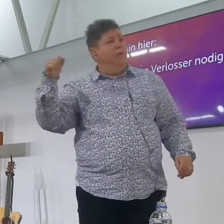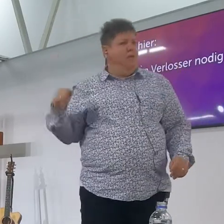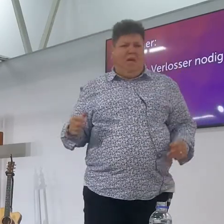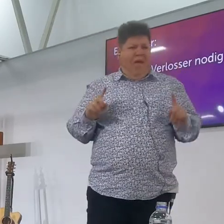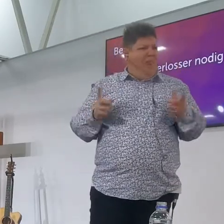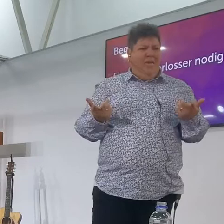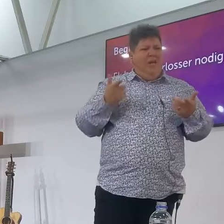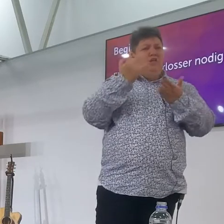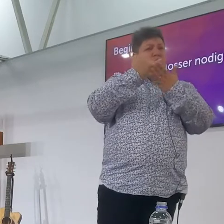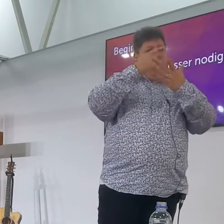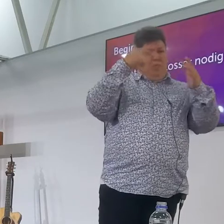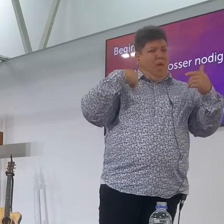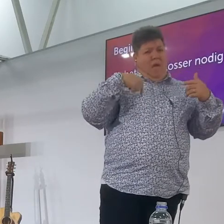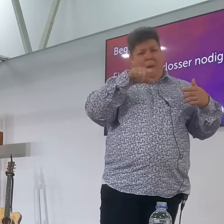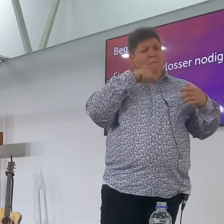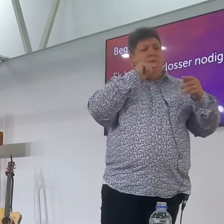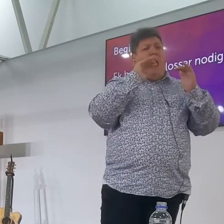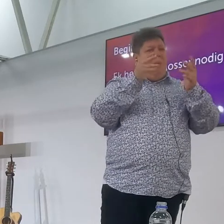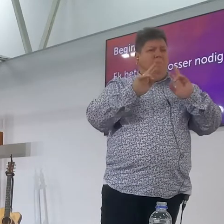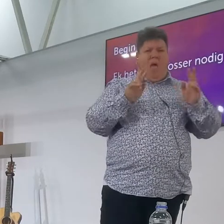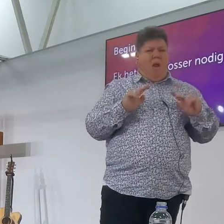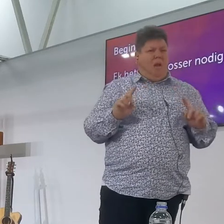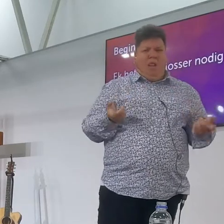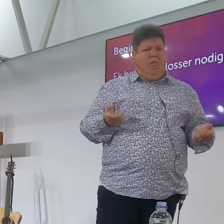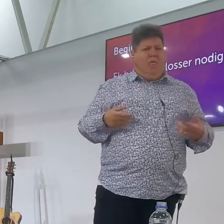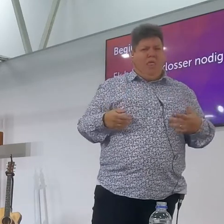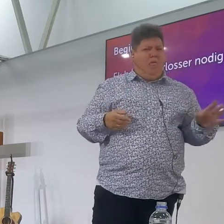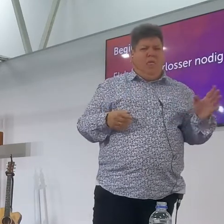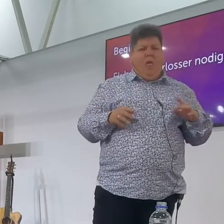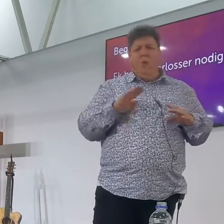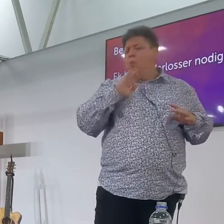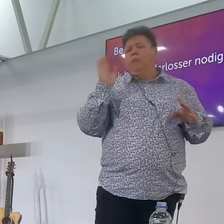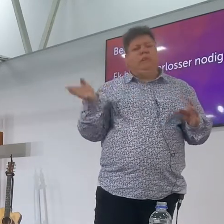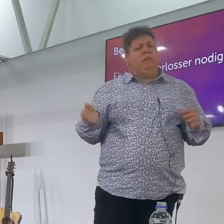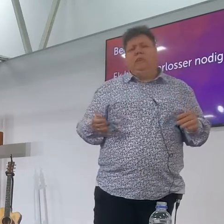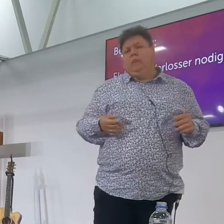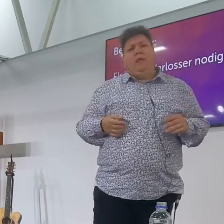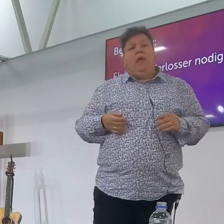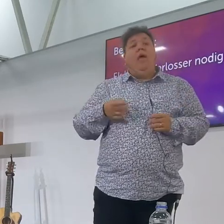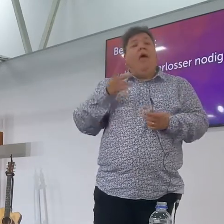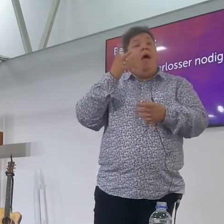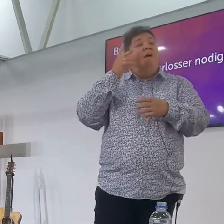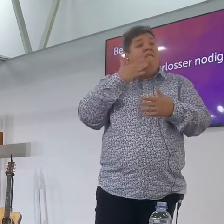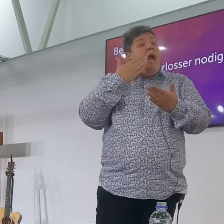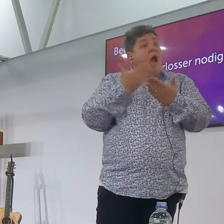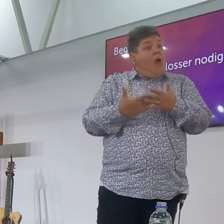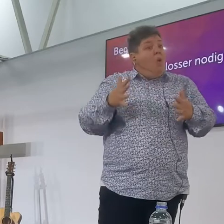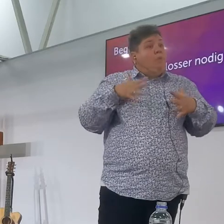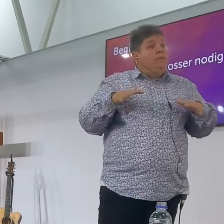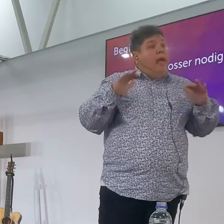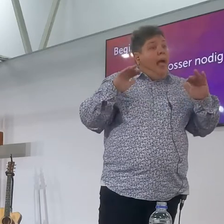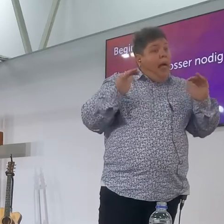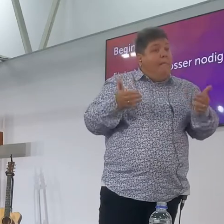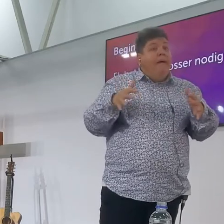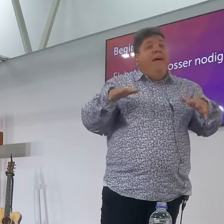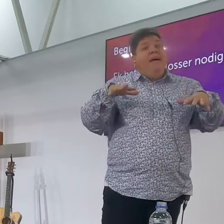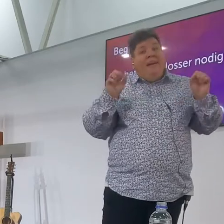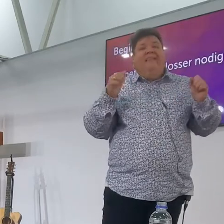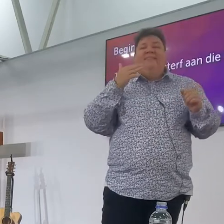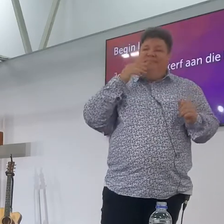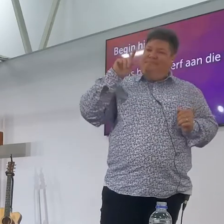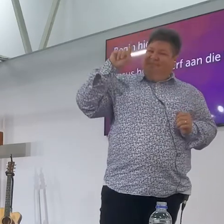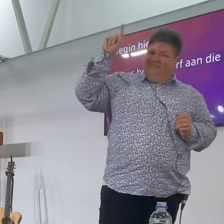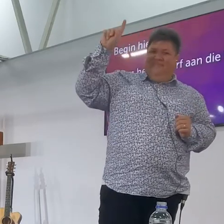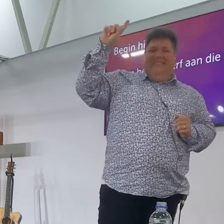verdrink, al wat jy gaan doen, jy gaan jouself nie kan help nie, en ek moet erken, dat die enigste redder wat ek kan hê, is die verlosser die Here